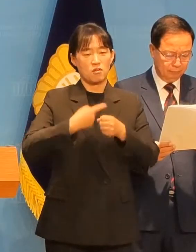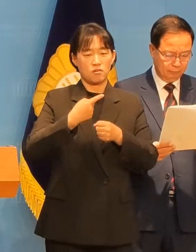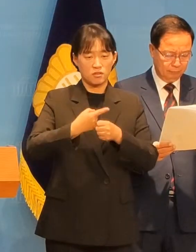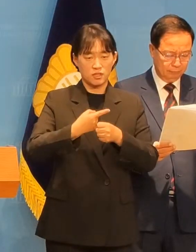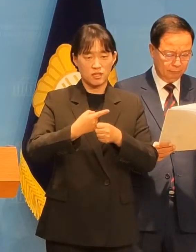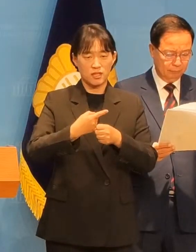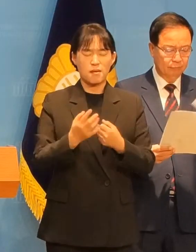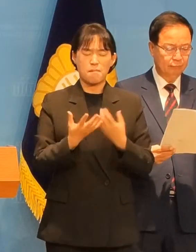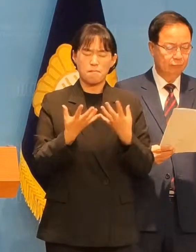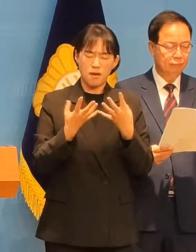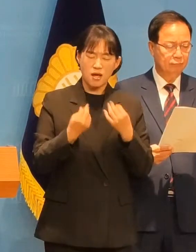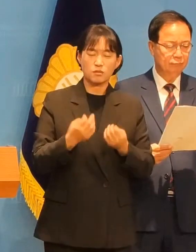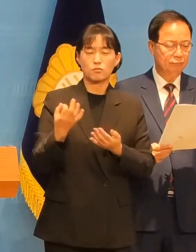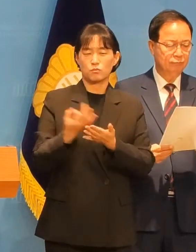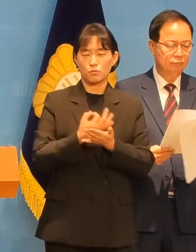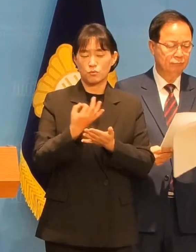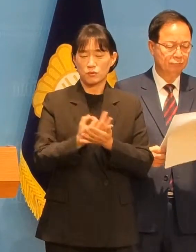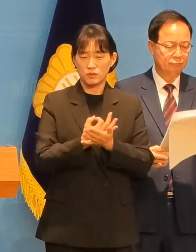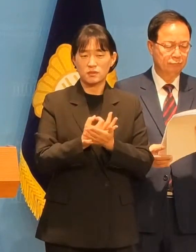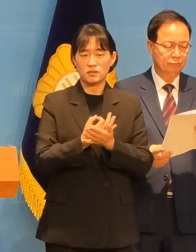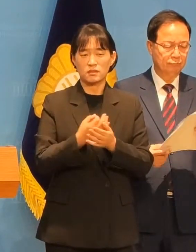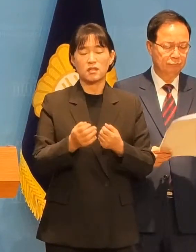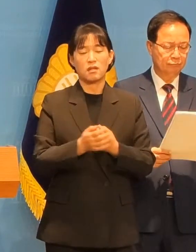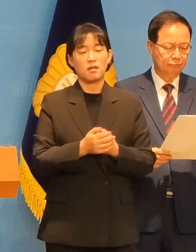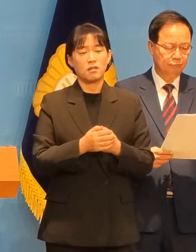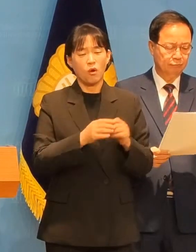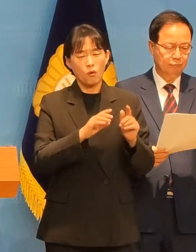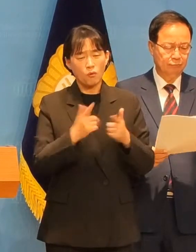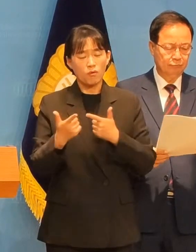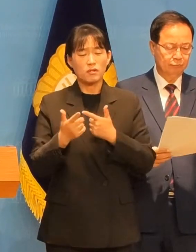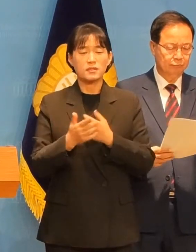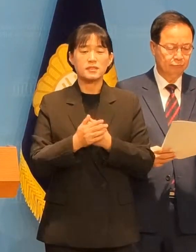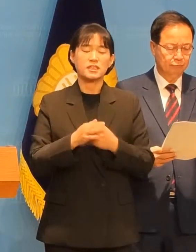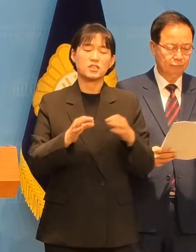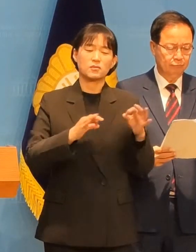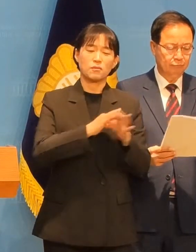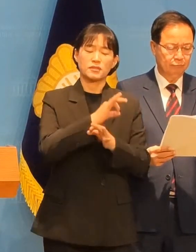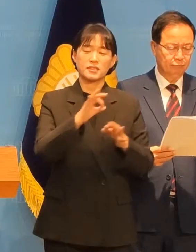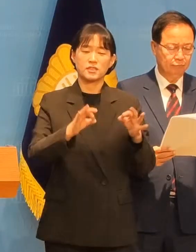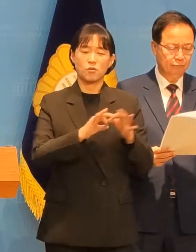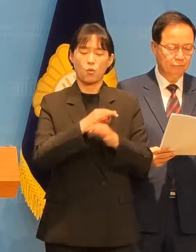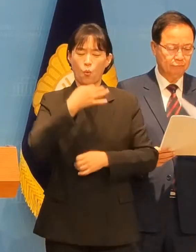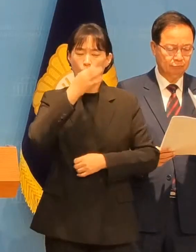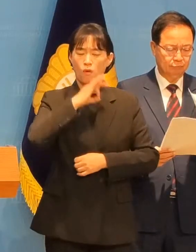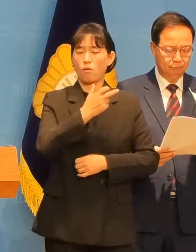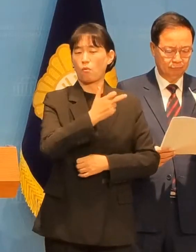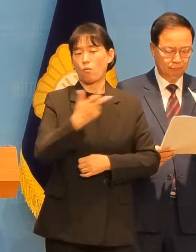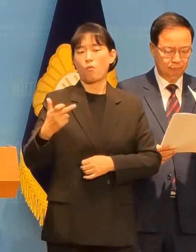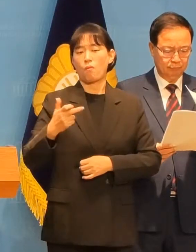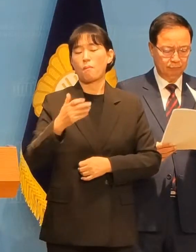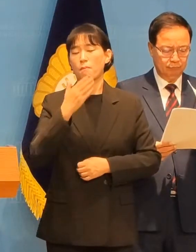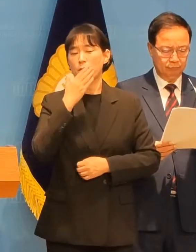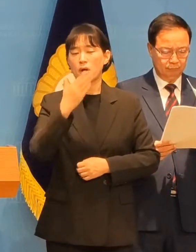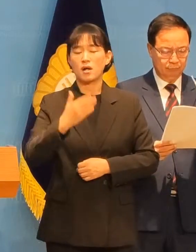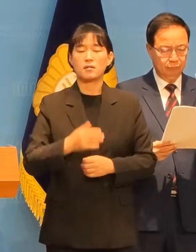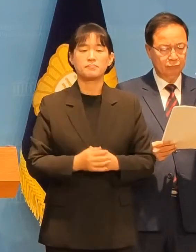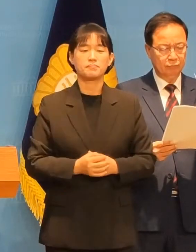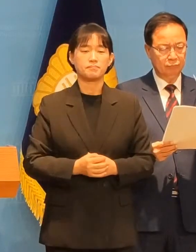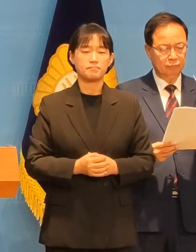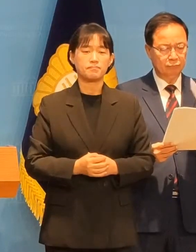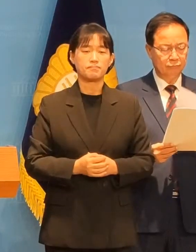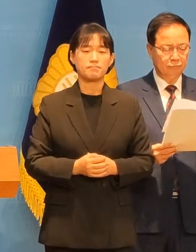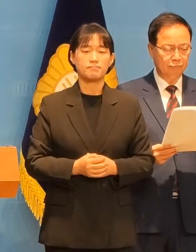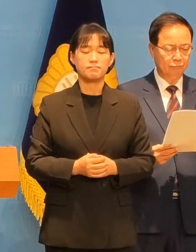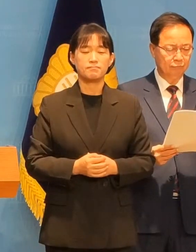원에 달하는 생산 유발 효과 등 막대한 경제적 파급 효과를 누릴 수 있게 될